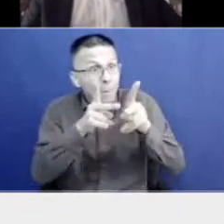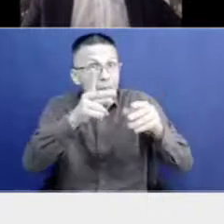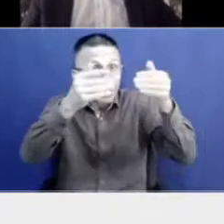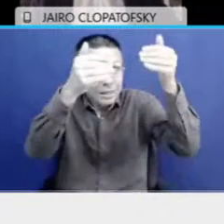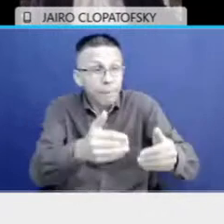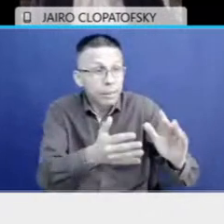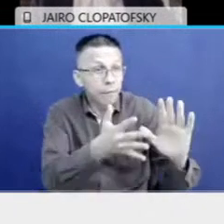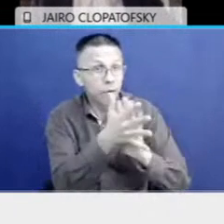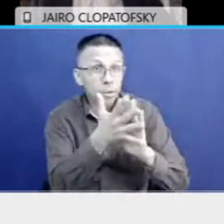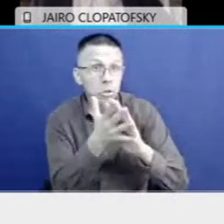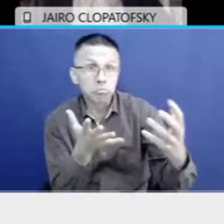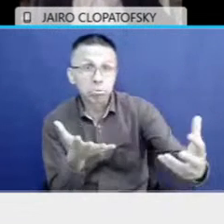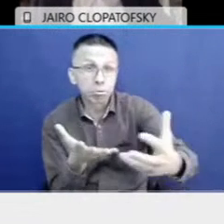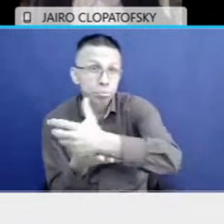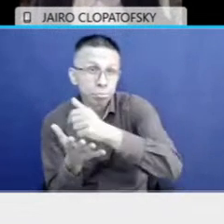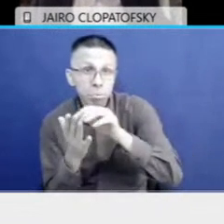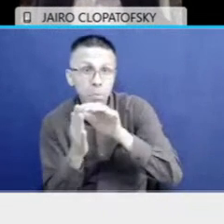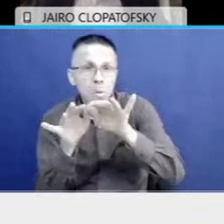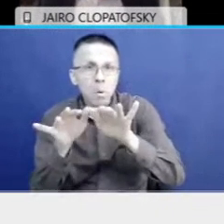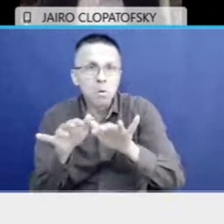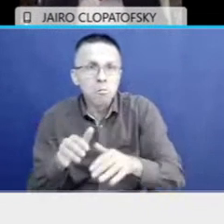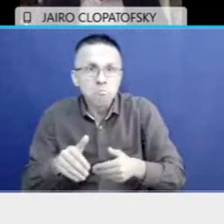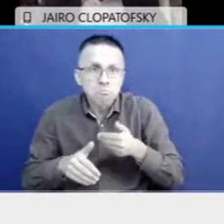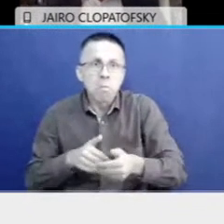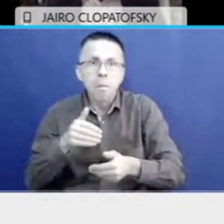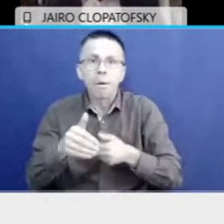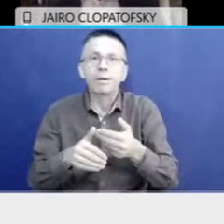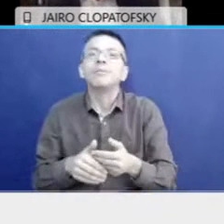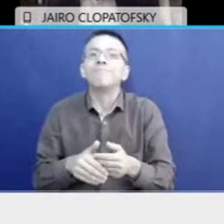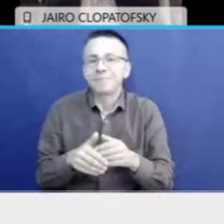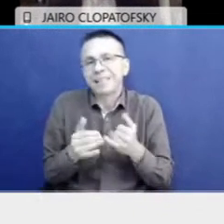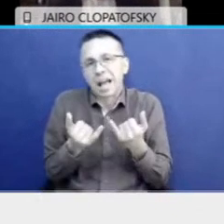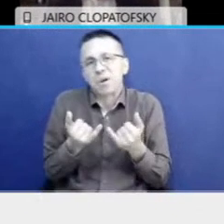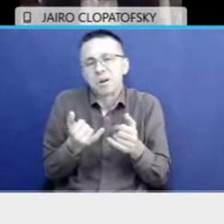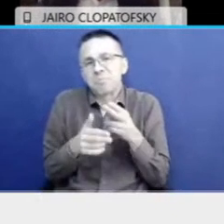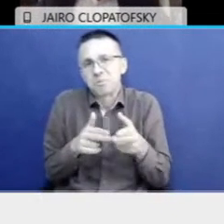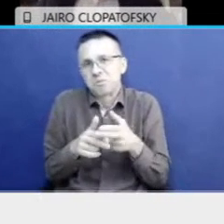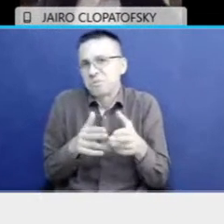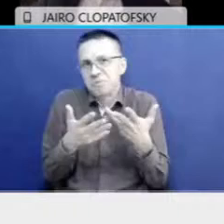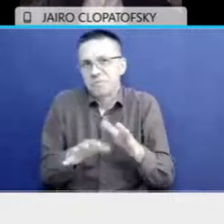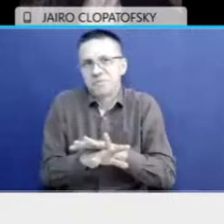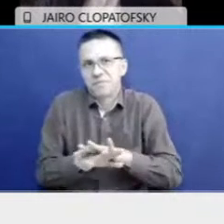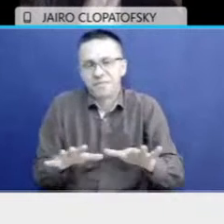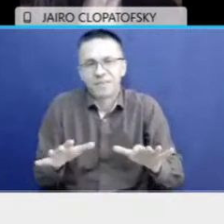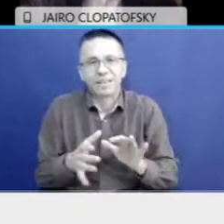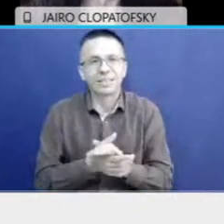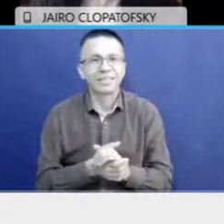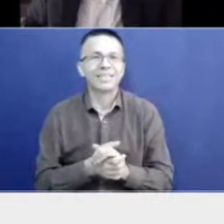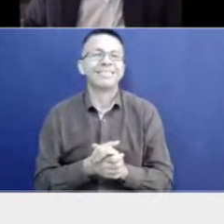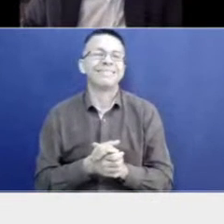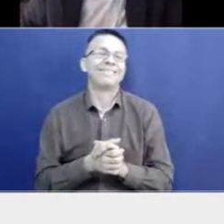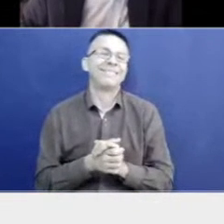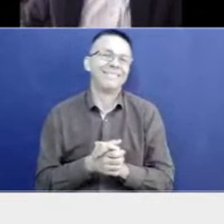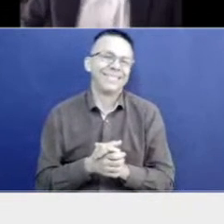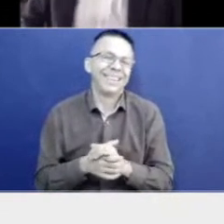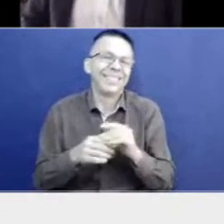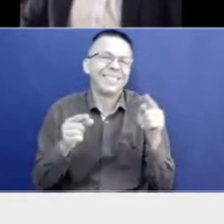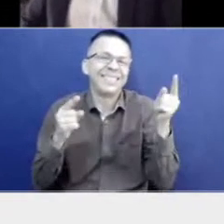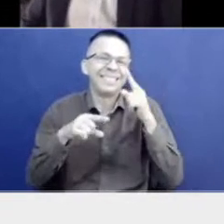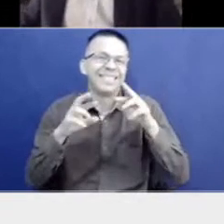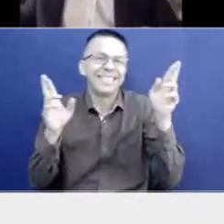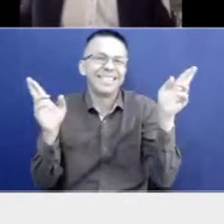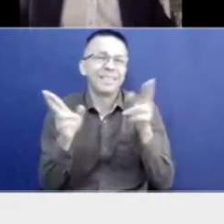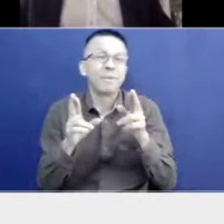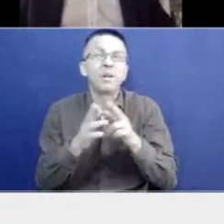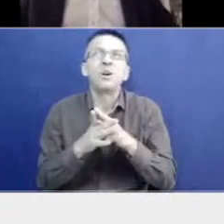y caracterización. Y sí, señor, ya estábamos en el cierre, precisamente aquí le hago un resumen muy loco, porque no